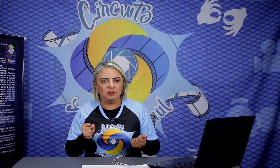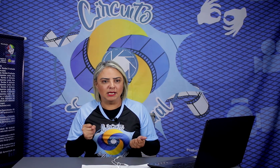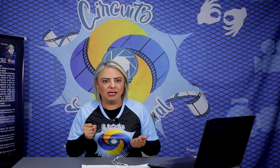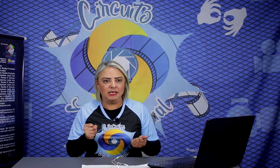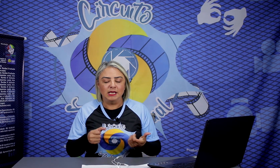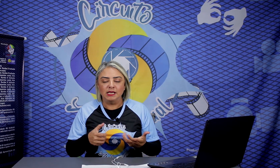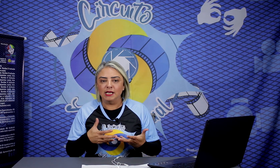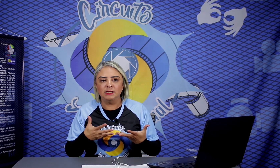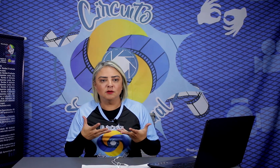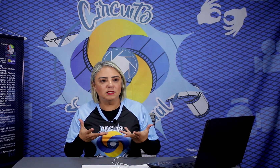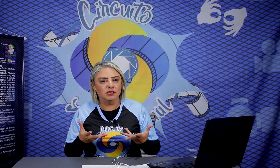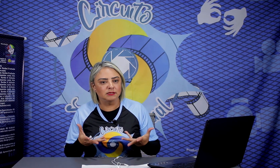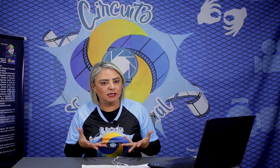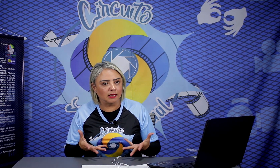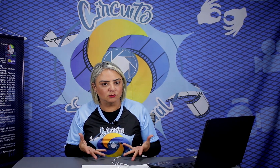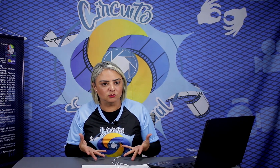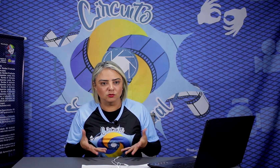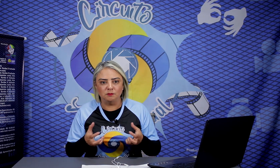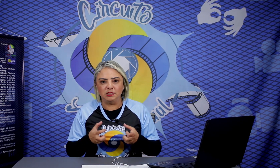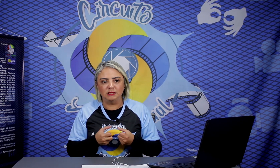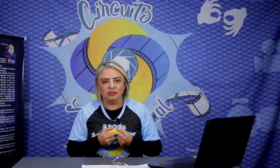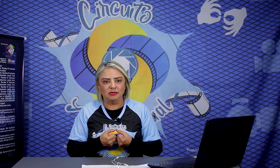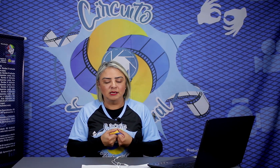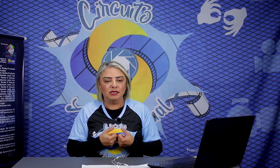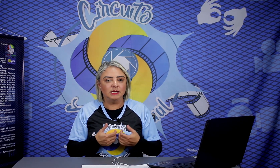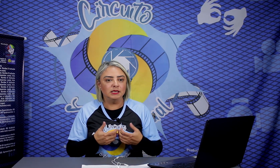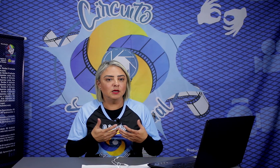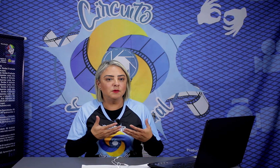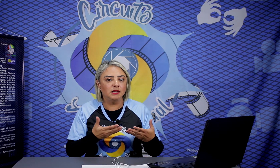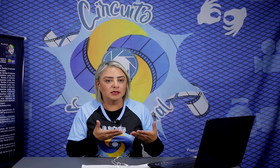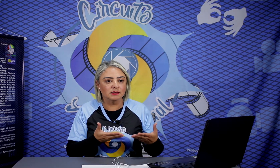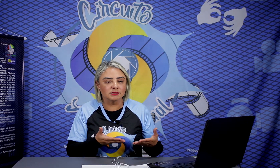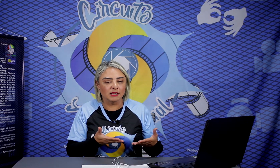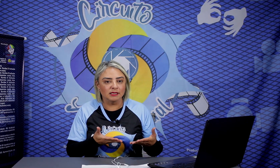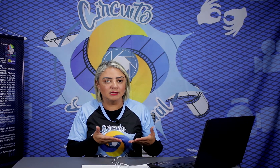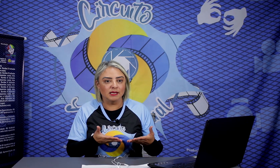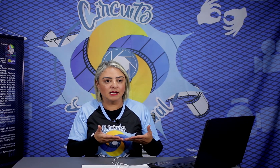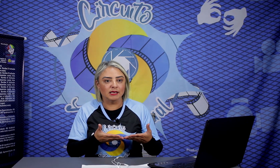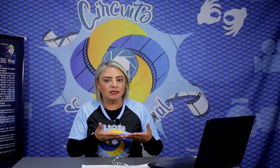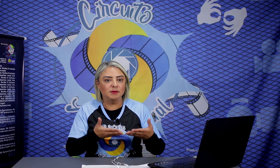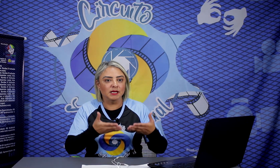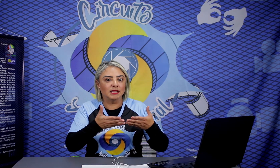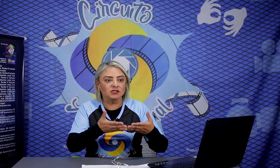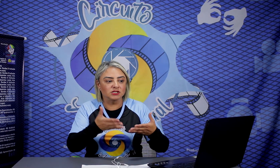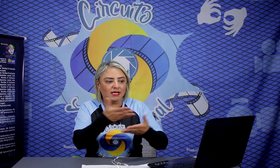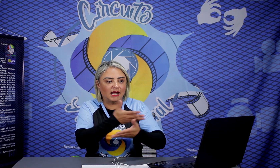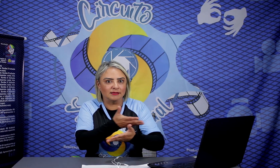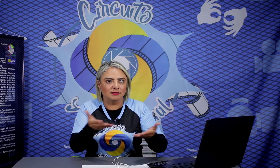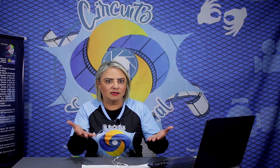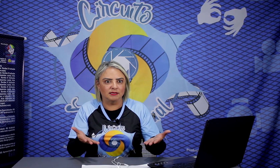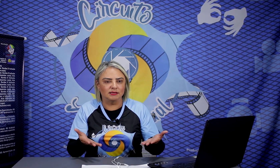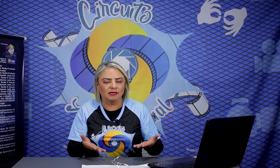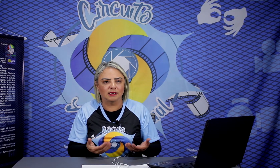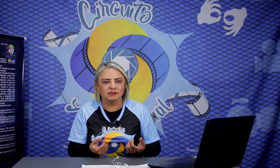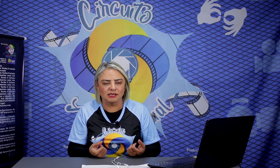dele, que ele não ia ter autonomia, que ele não ia, né, ter aquela liberdade de cátedra ali naquela